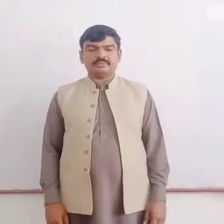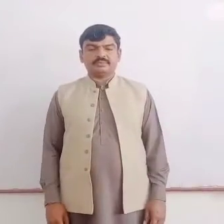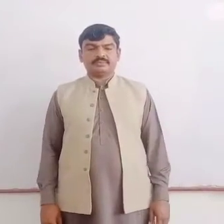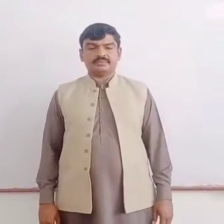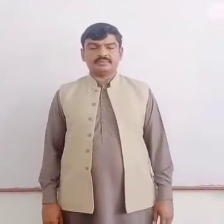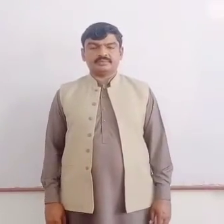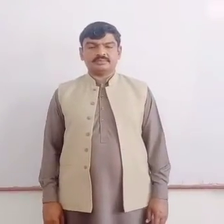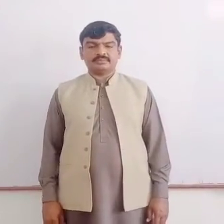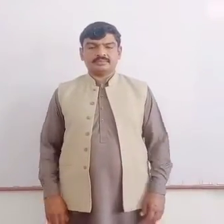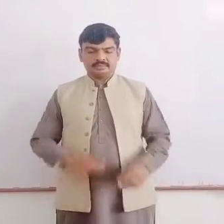गांठ,